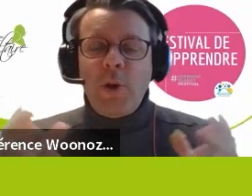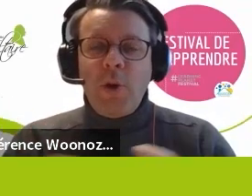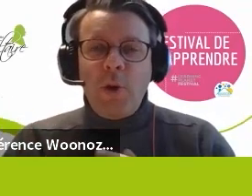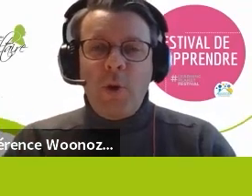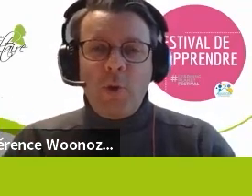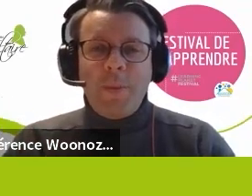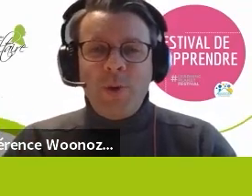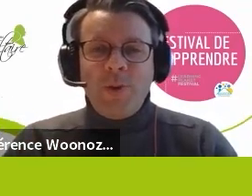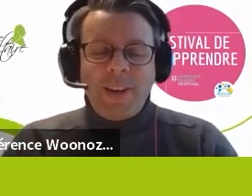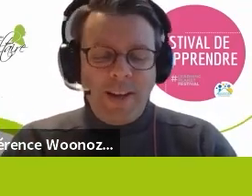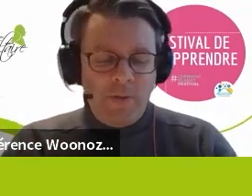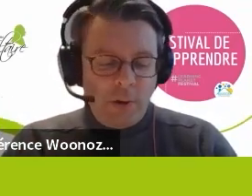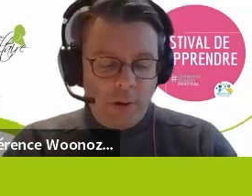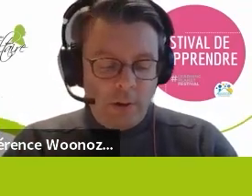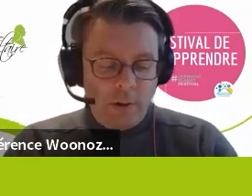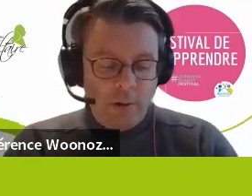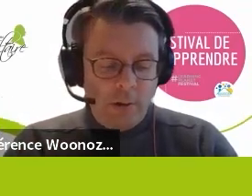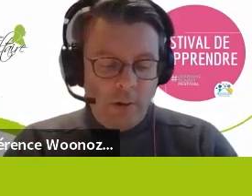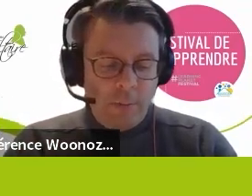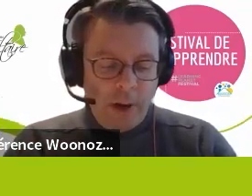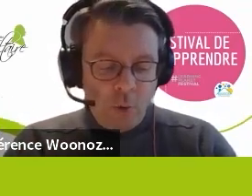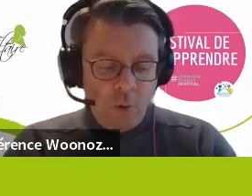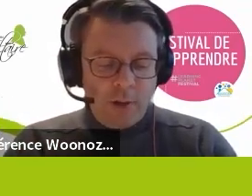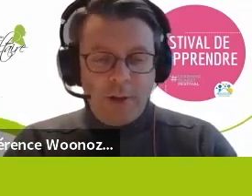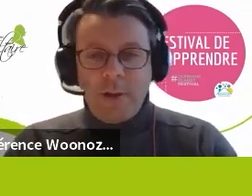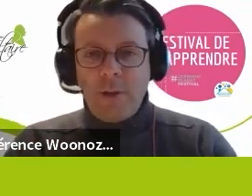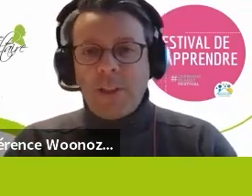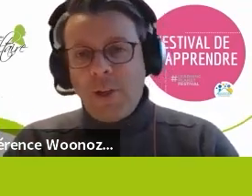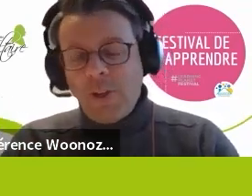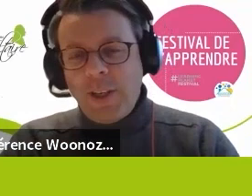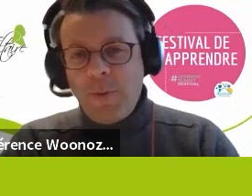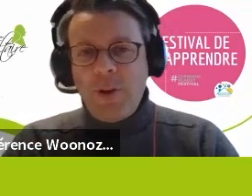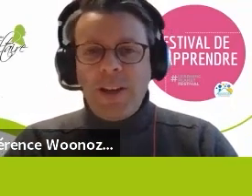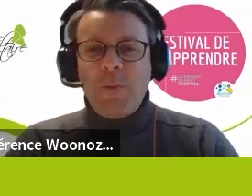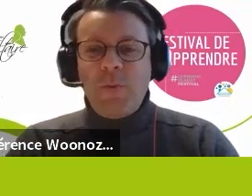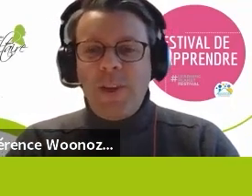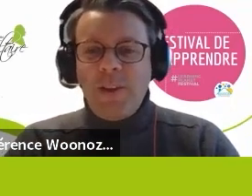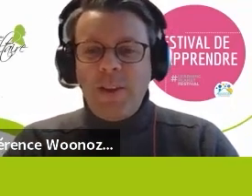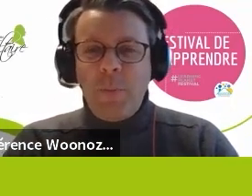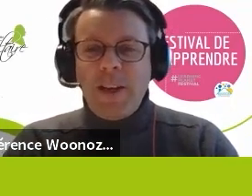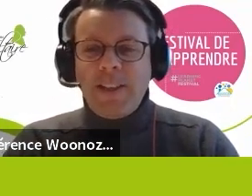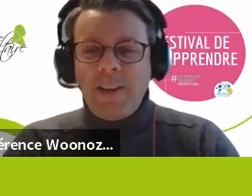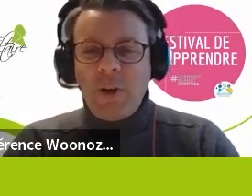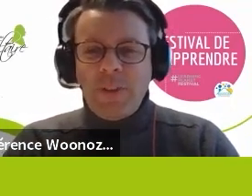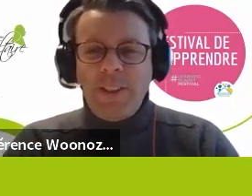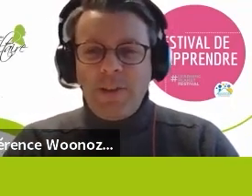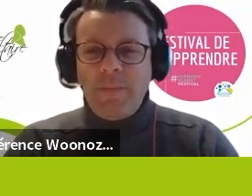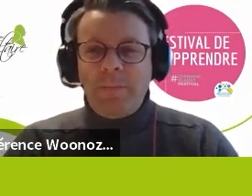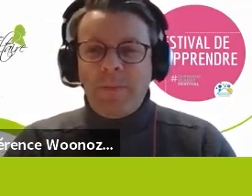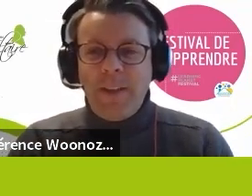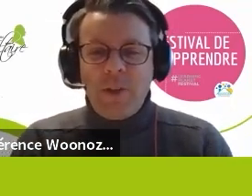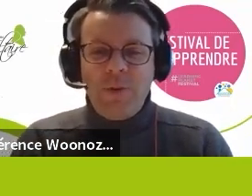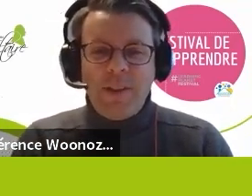dire en 3 minutes quel est votre parcours d'enseignante d'abord et puis de perdire, comme on